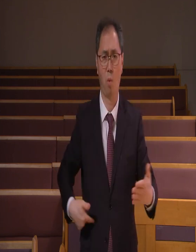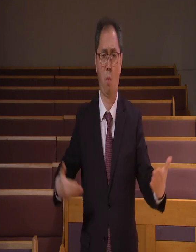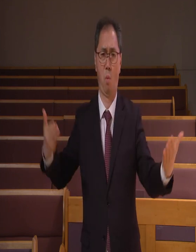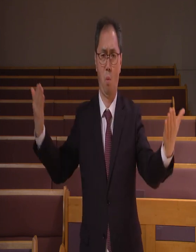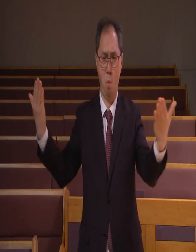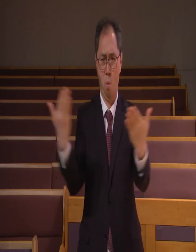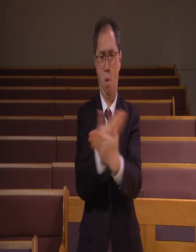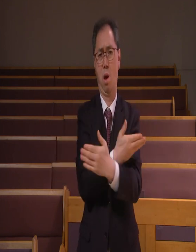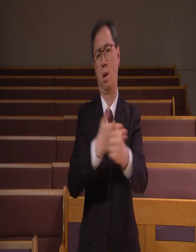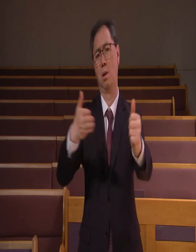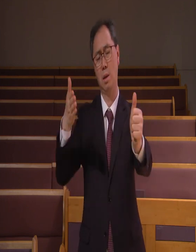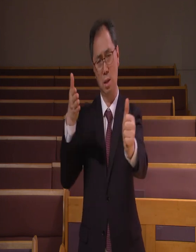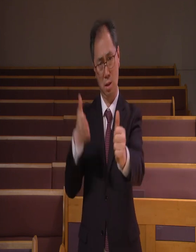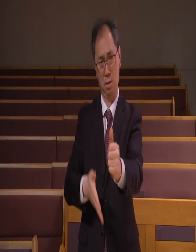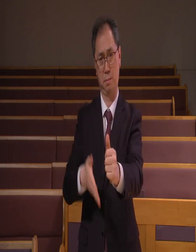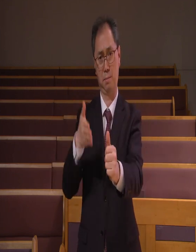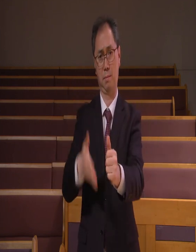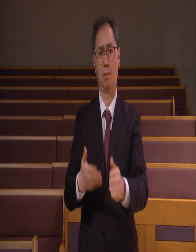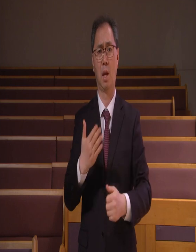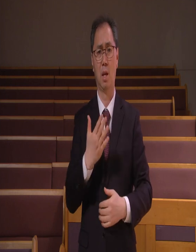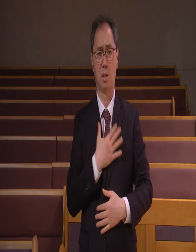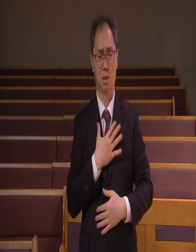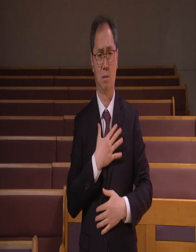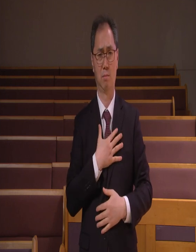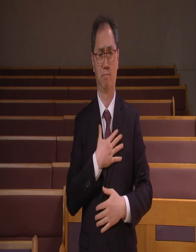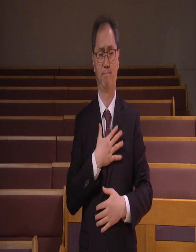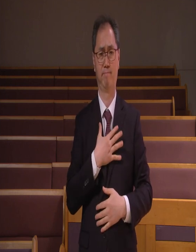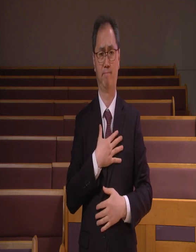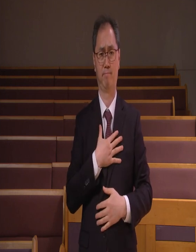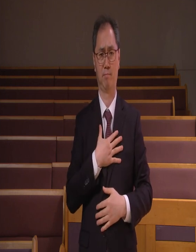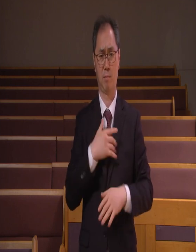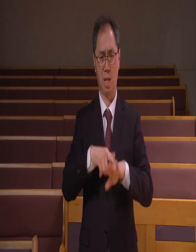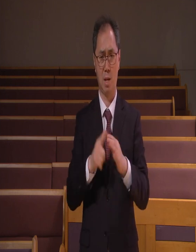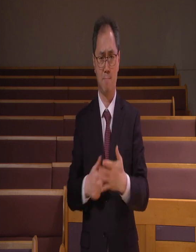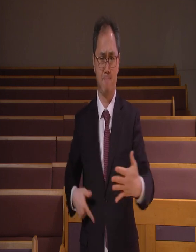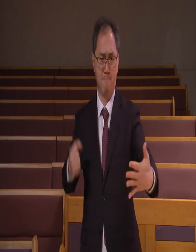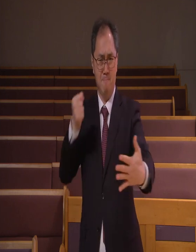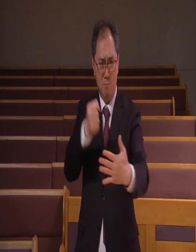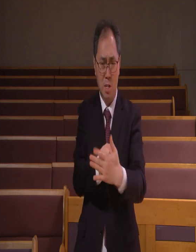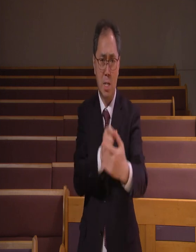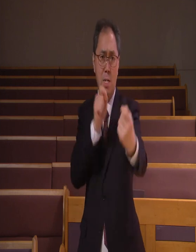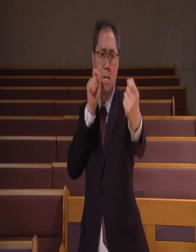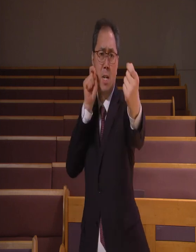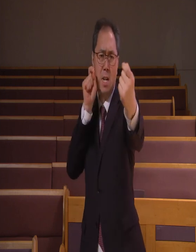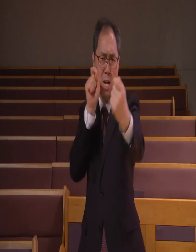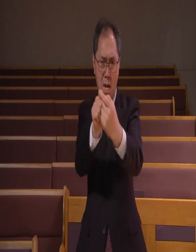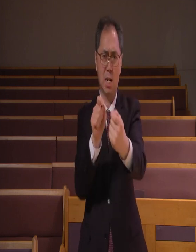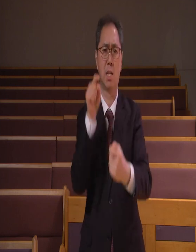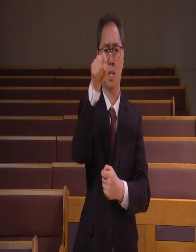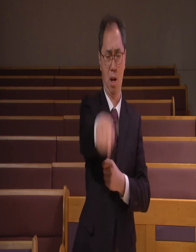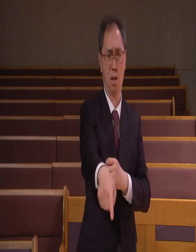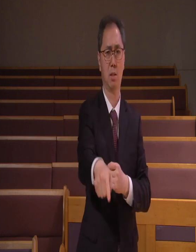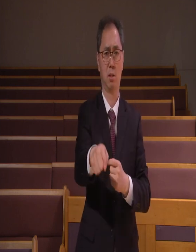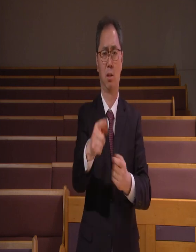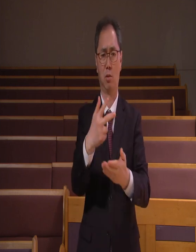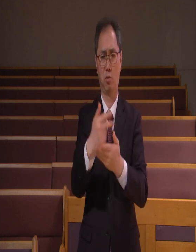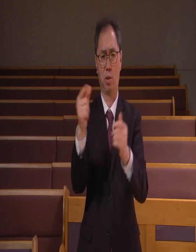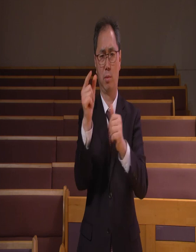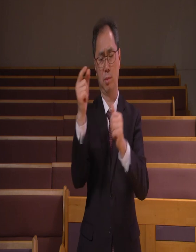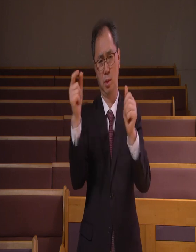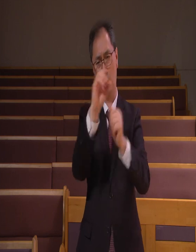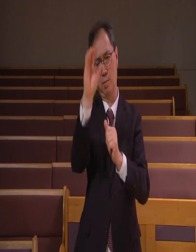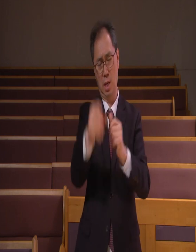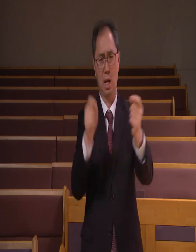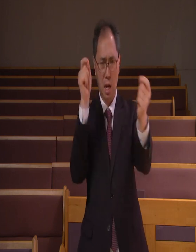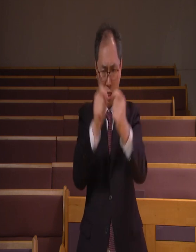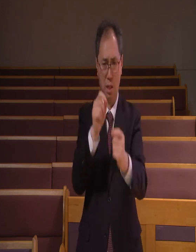회개하며 나갑시다. 주여, 내가 바로 그런 자입니다. 바로 내가 그런 자입니다. 우리 다같이